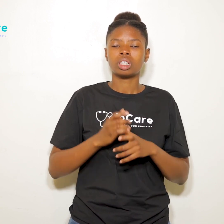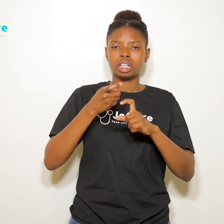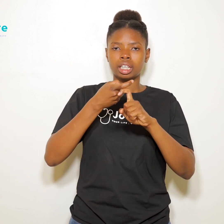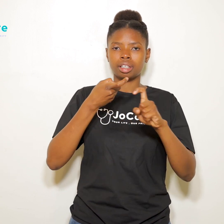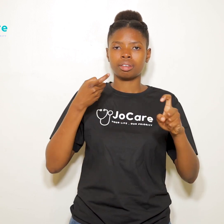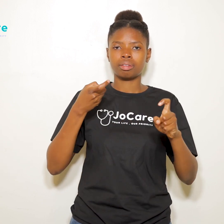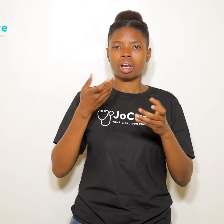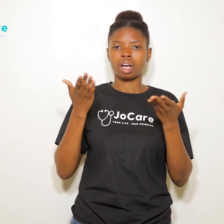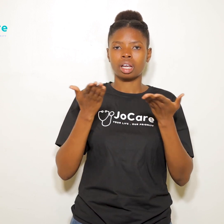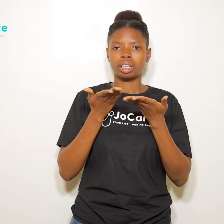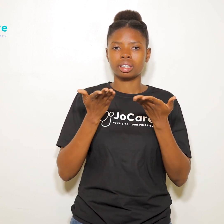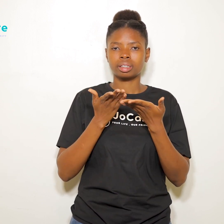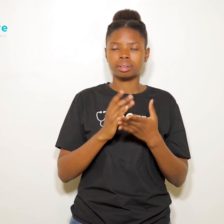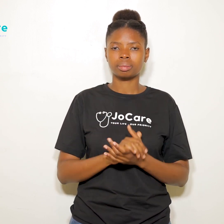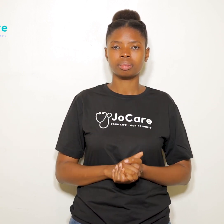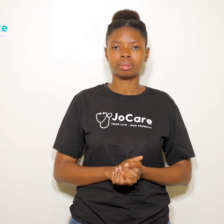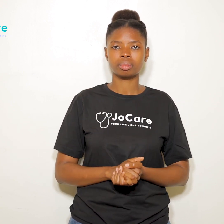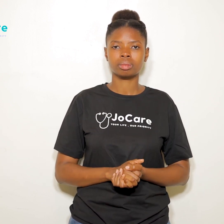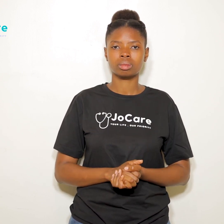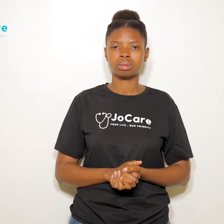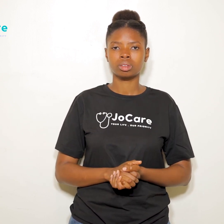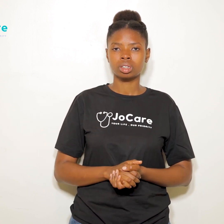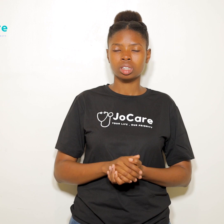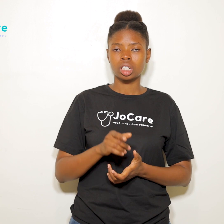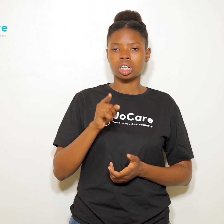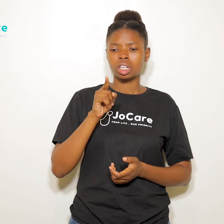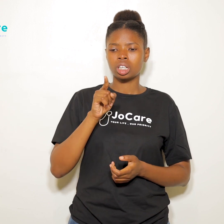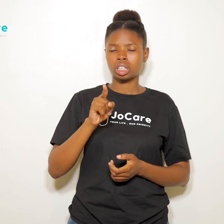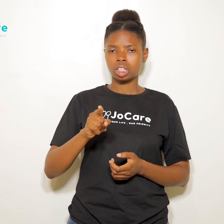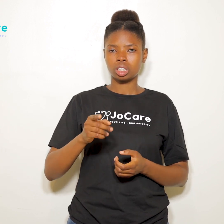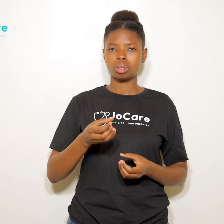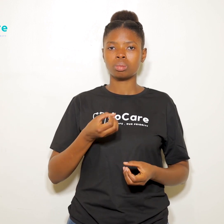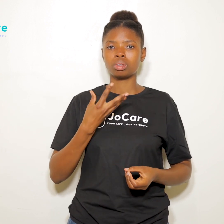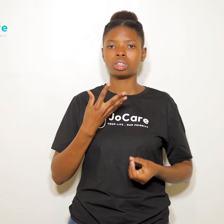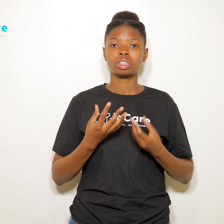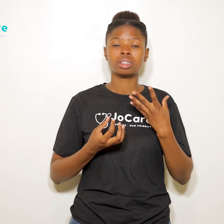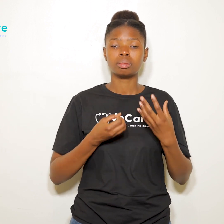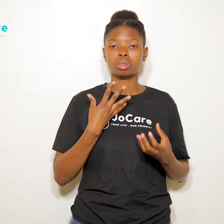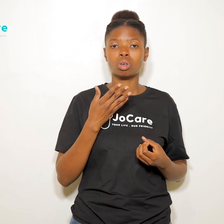ivahe? Iyo misemburo hari icyo twita